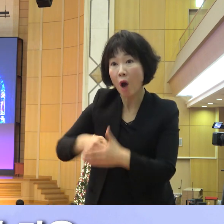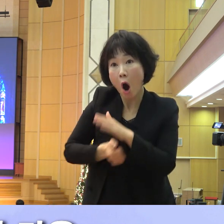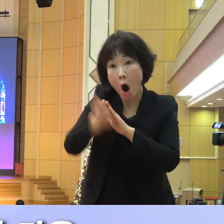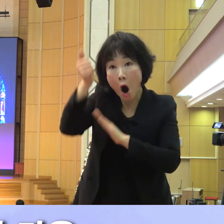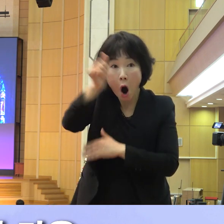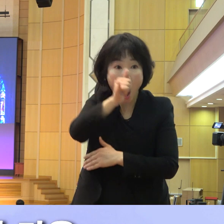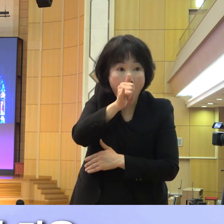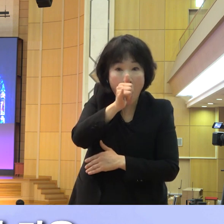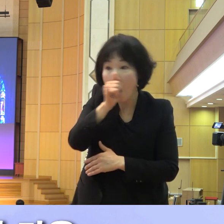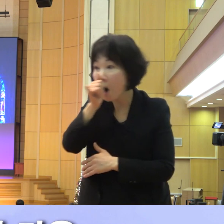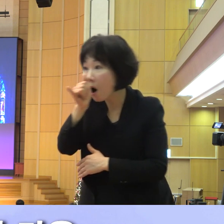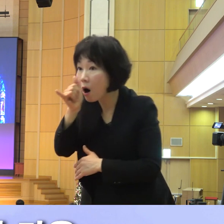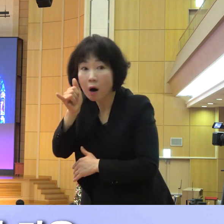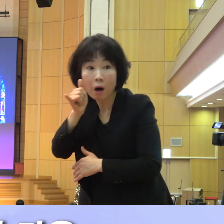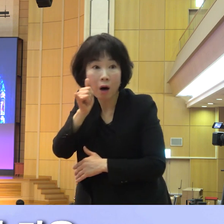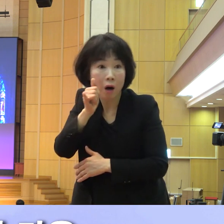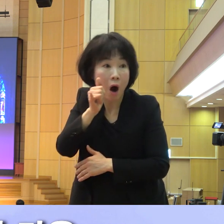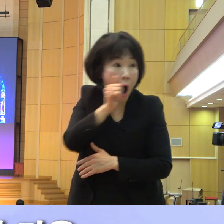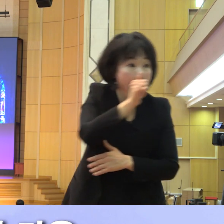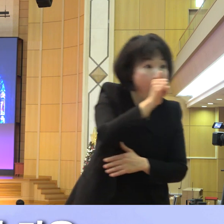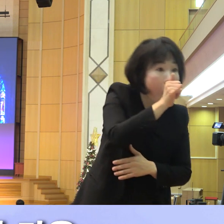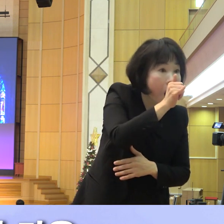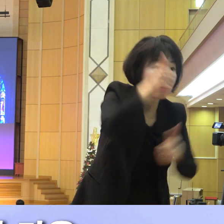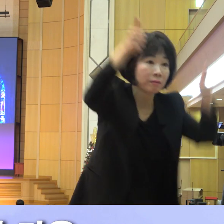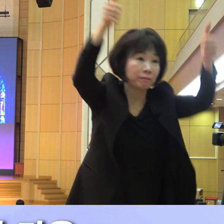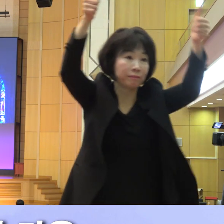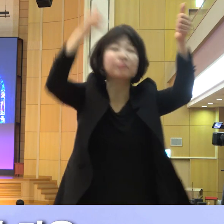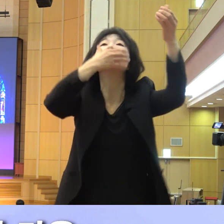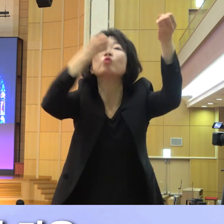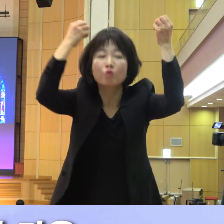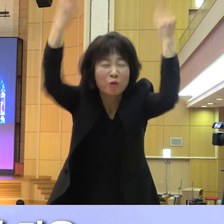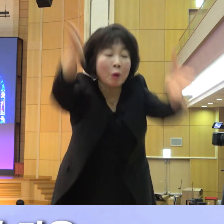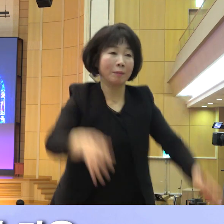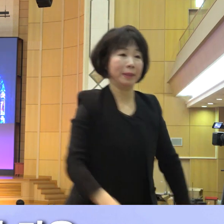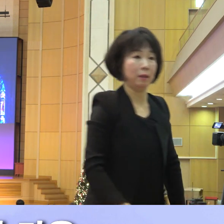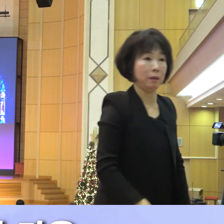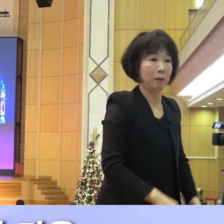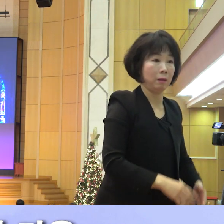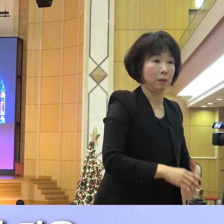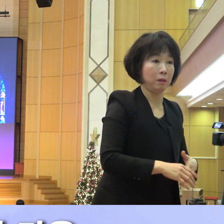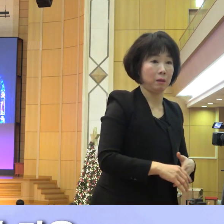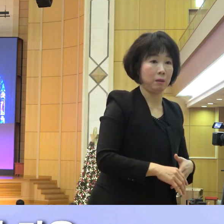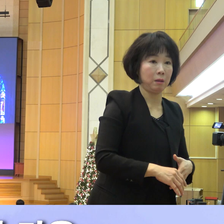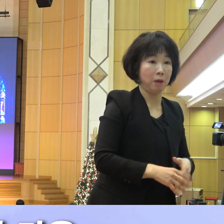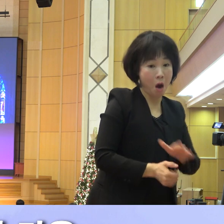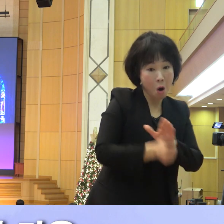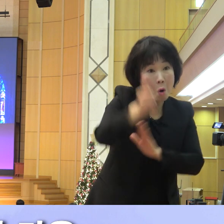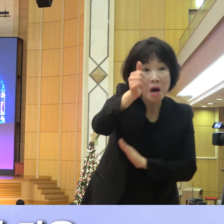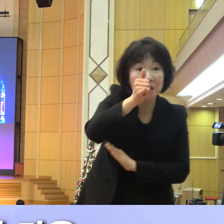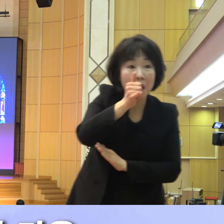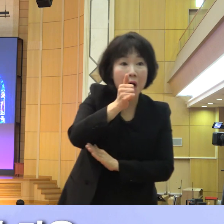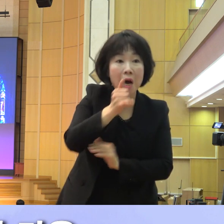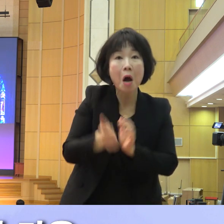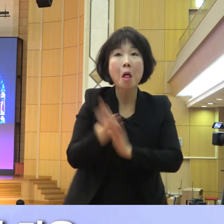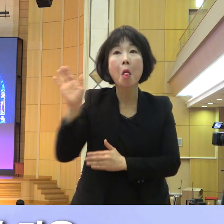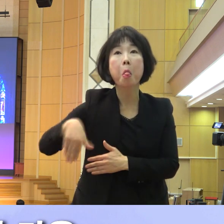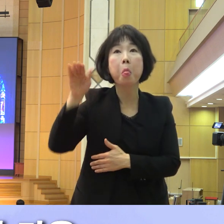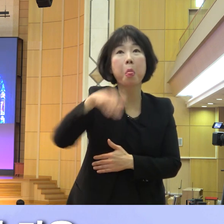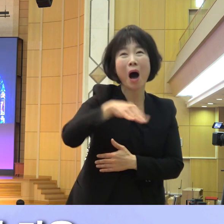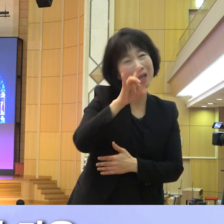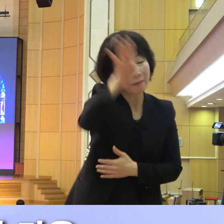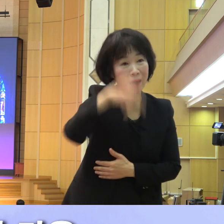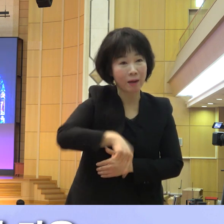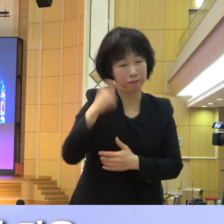마음속에 소망의 등불이 있길 바랍니다. 이런 소망이 있다가